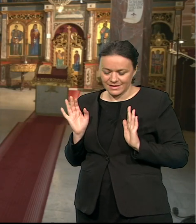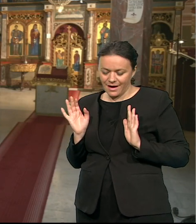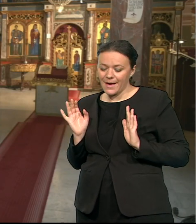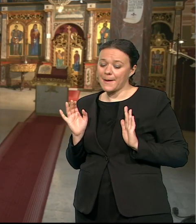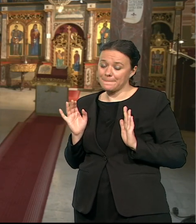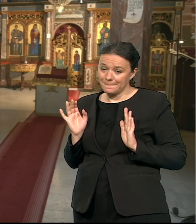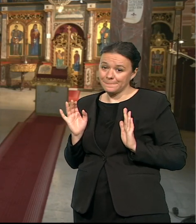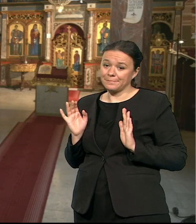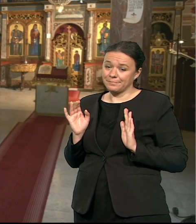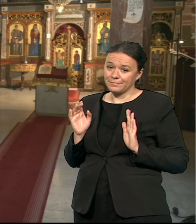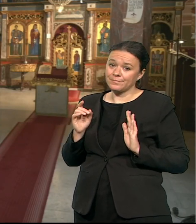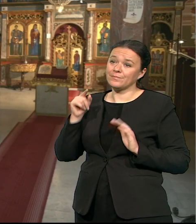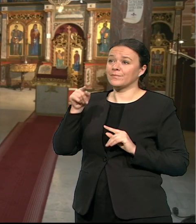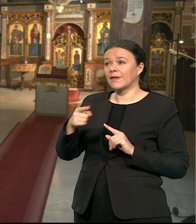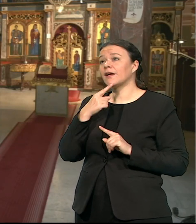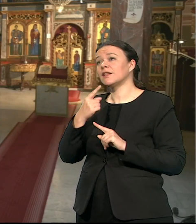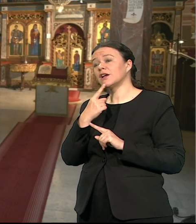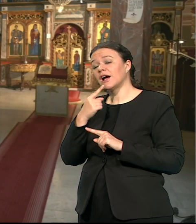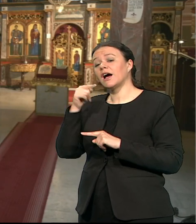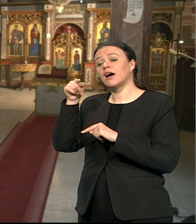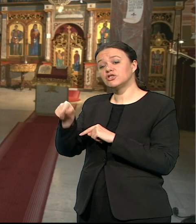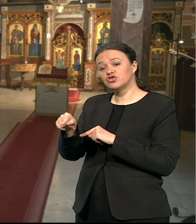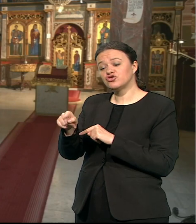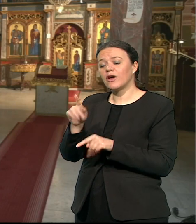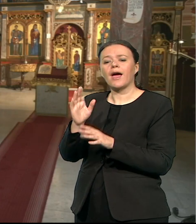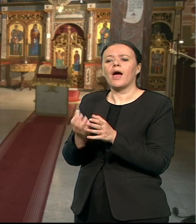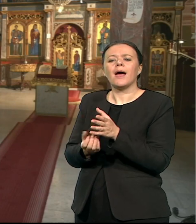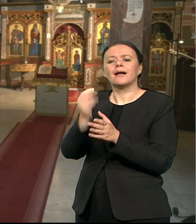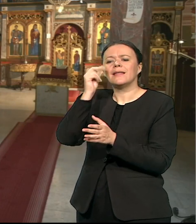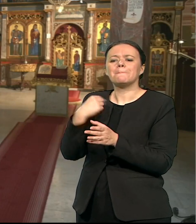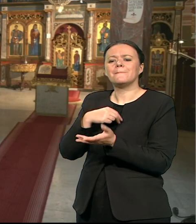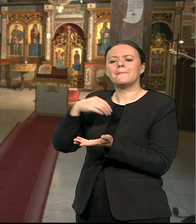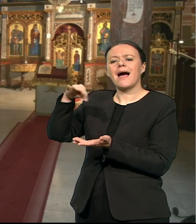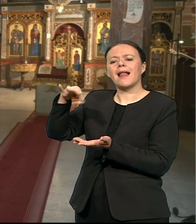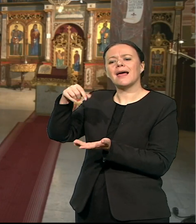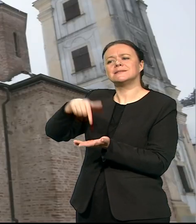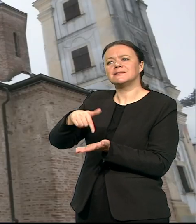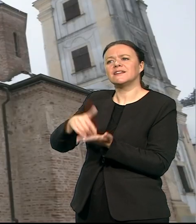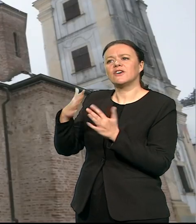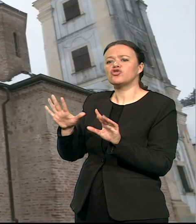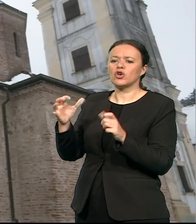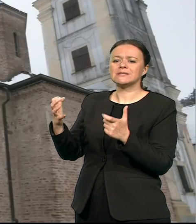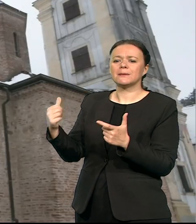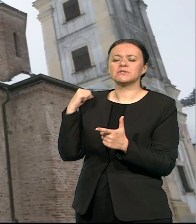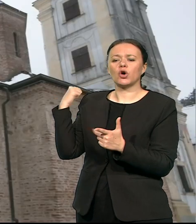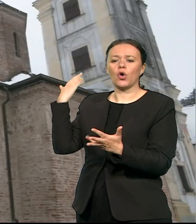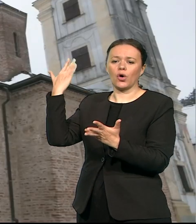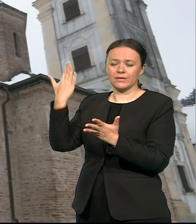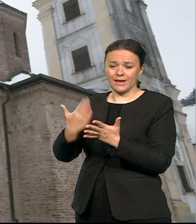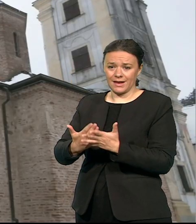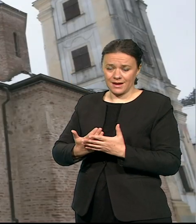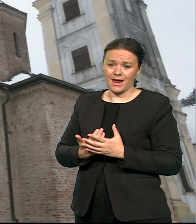gledano, manastir se mora zaključiti da je njegovo postojanje postoji već ovdje oko 700 godina. Ovaj fruškogorski